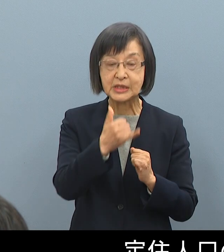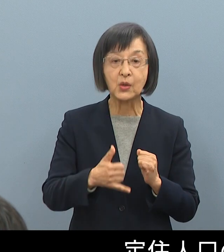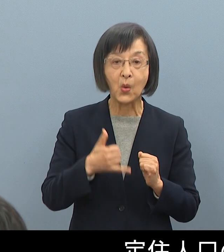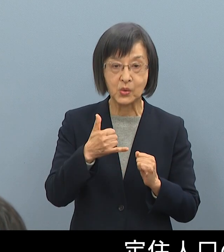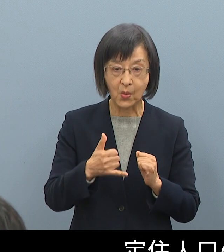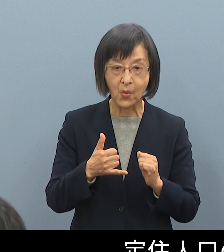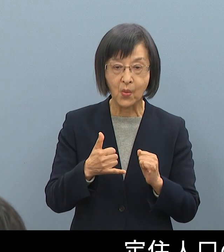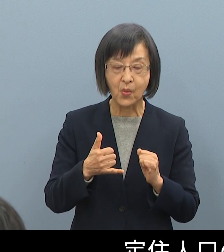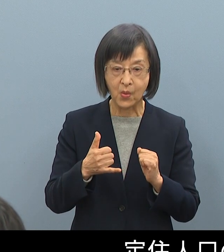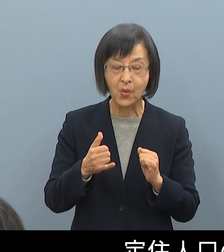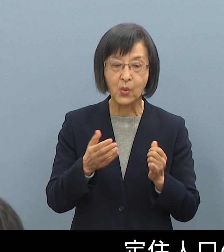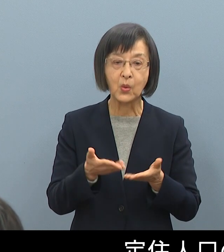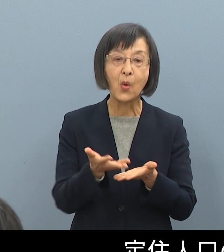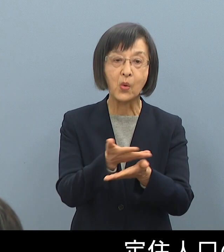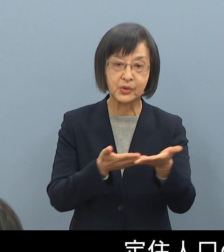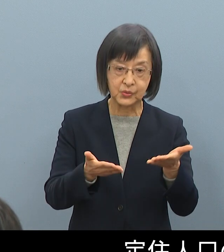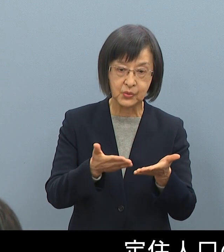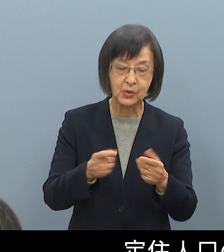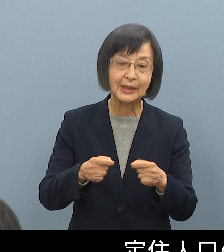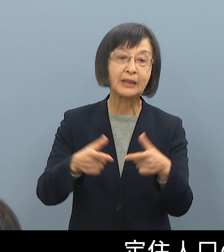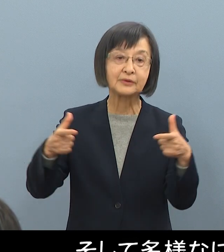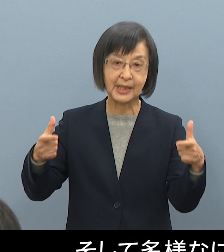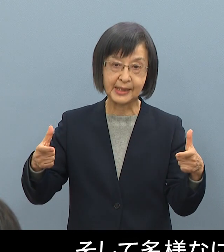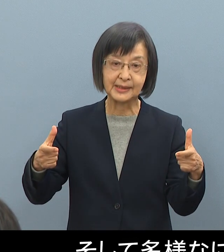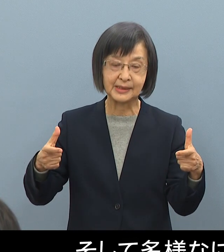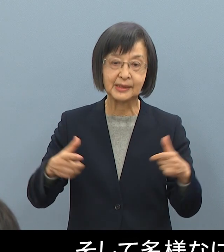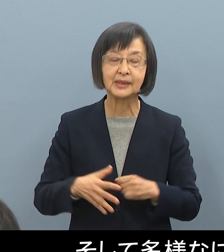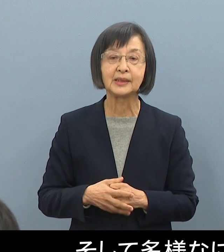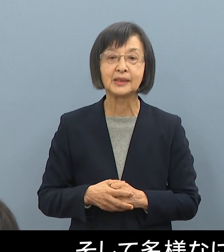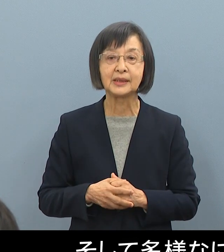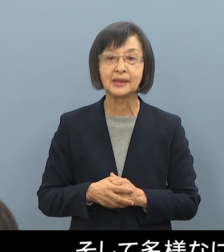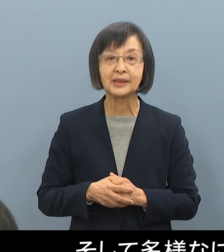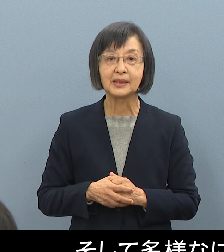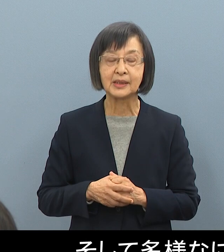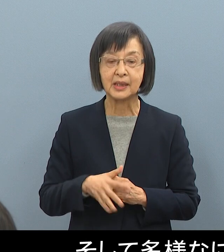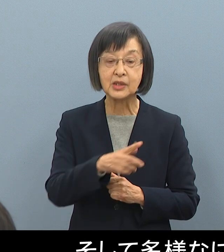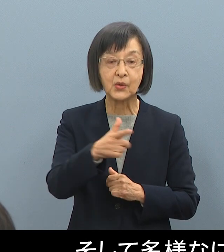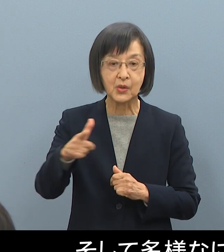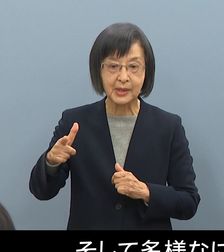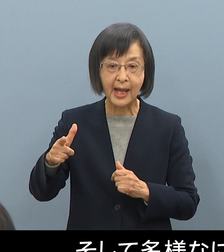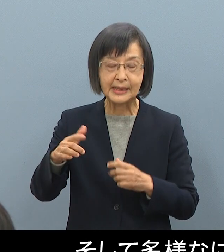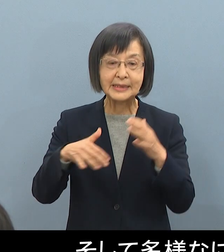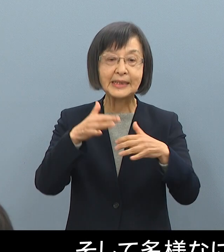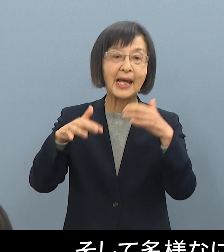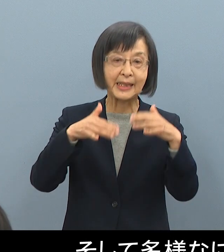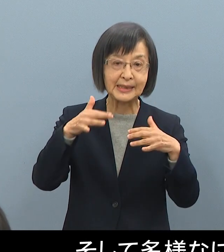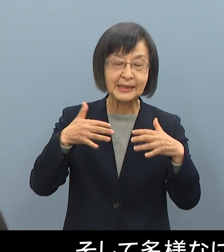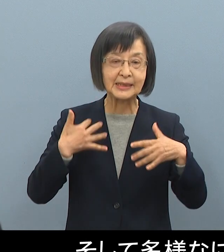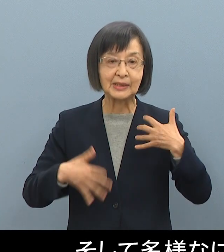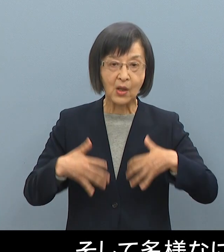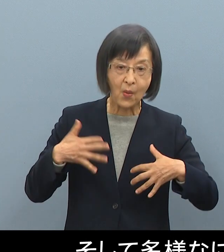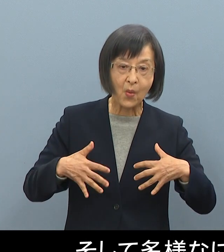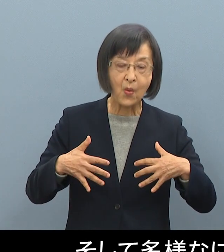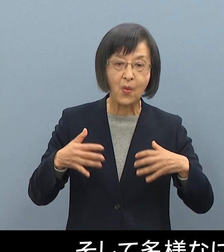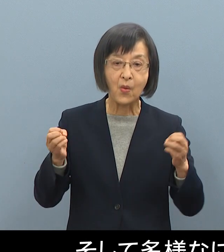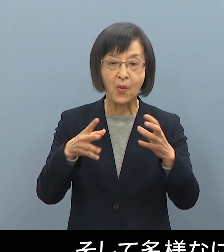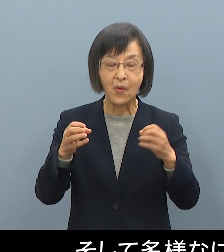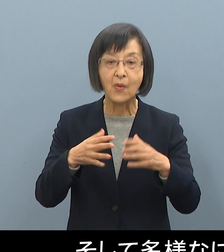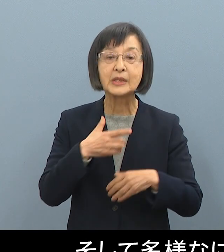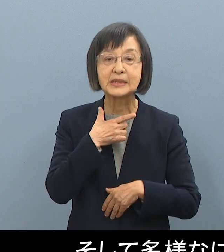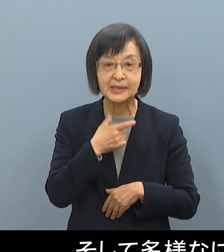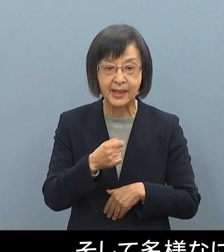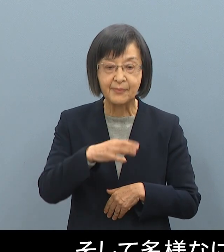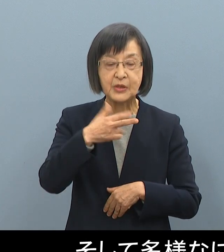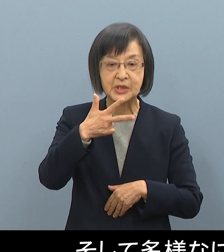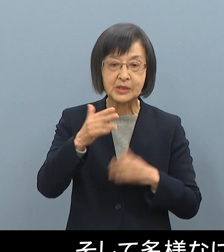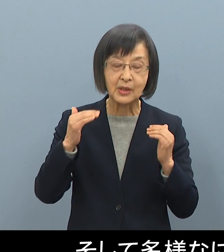や交流人口の拡大、そして多様なにぎわいの創造を図り、本市の発